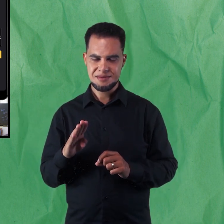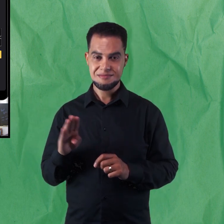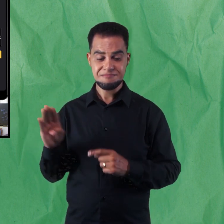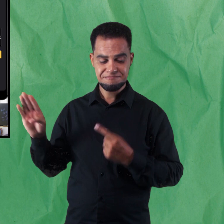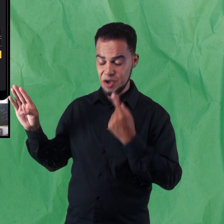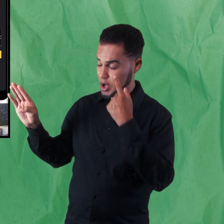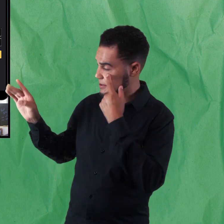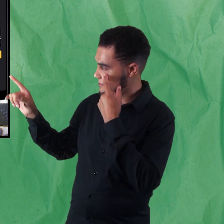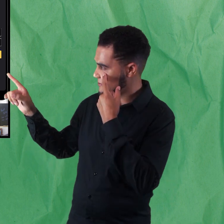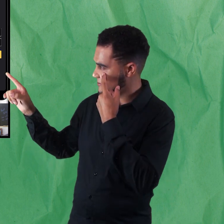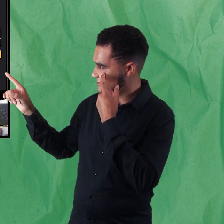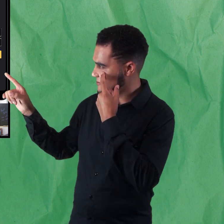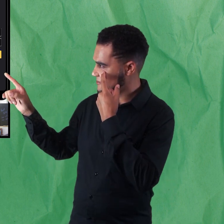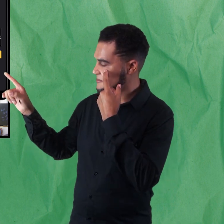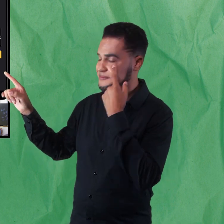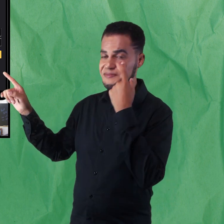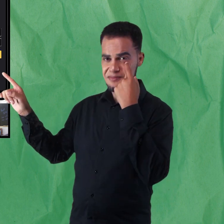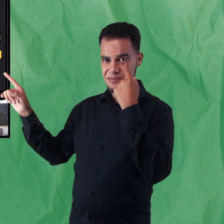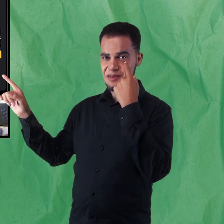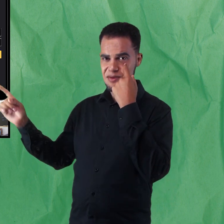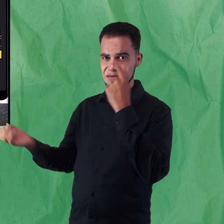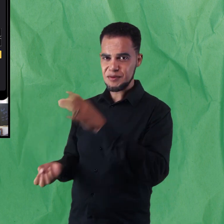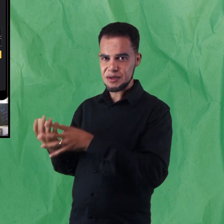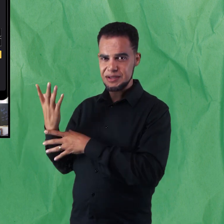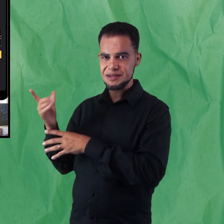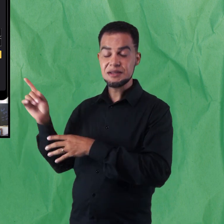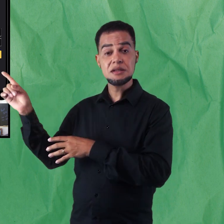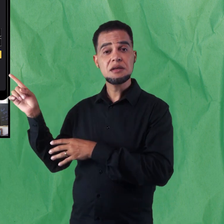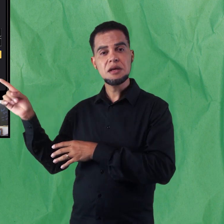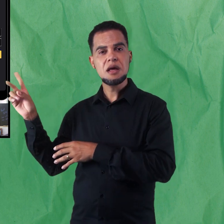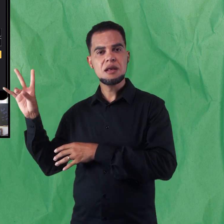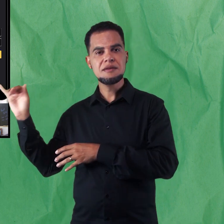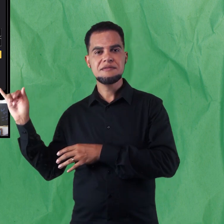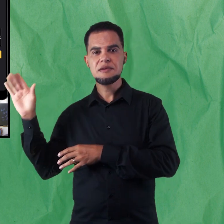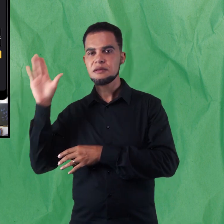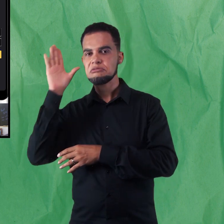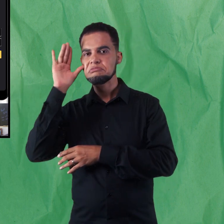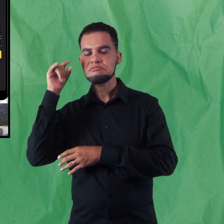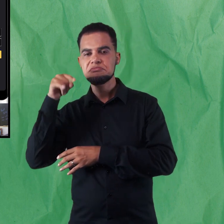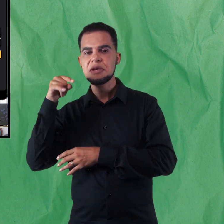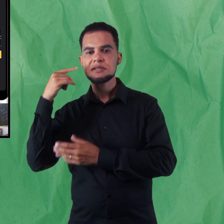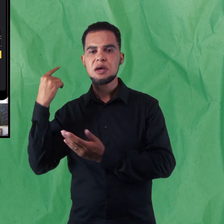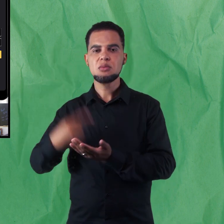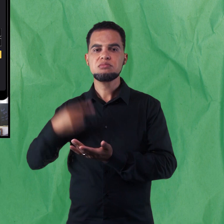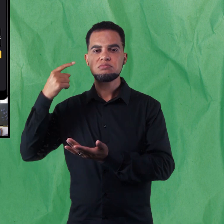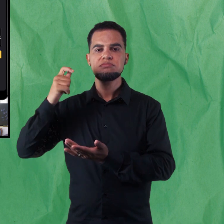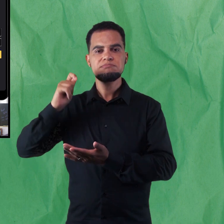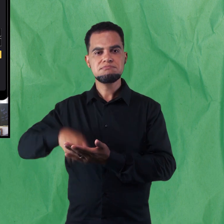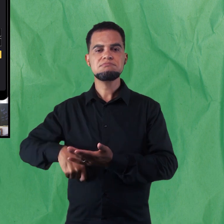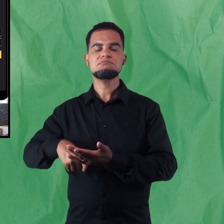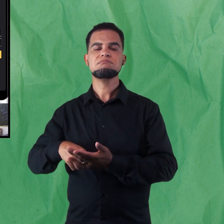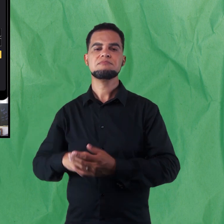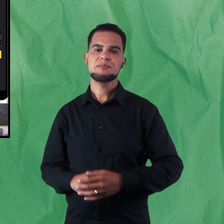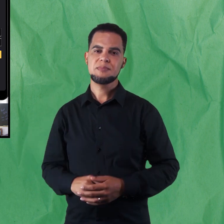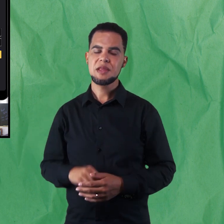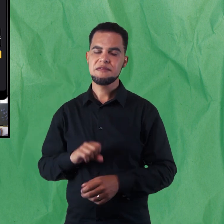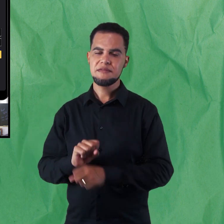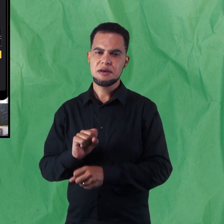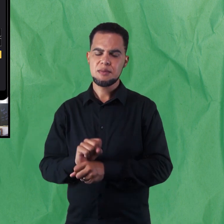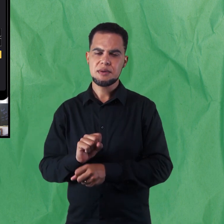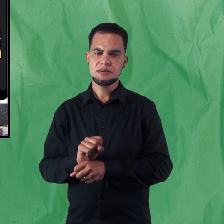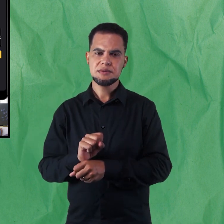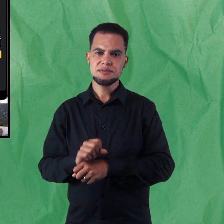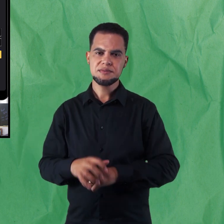um subscriber aqui, tá? Que vai ouvir essa autenticação. Então ele vai ficar